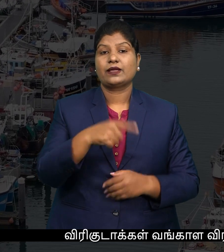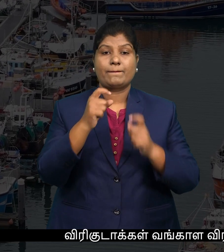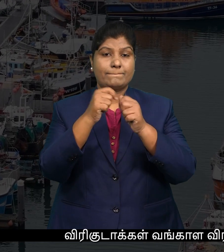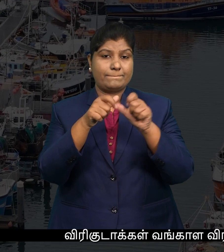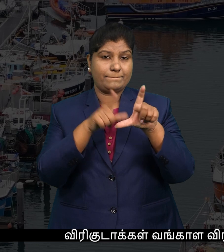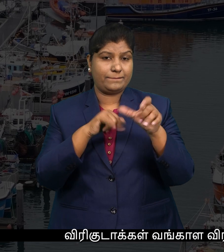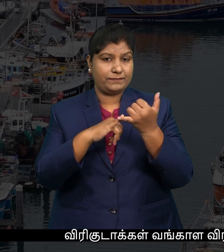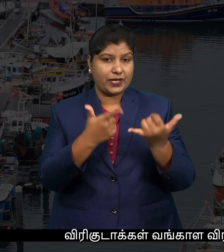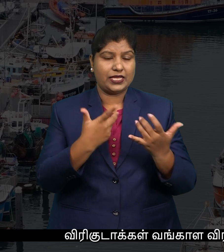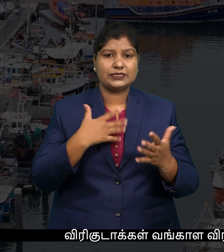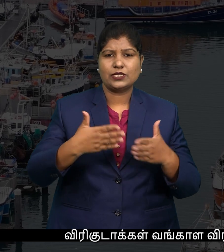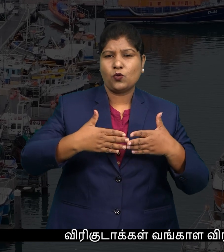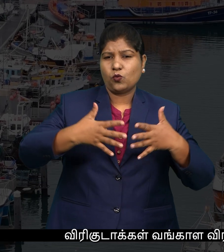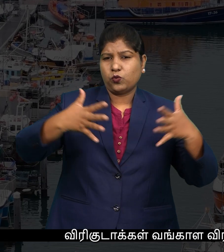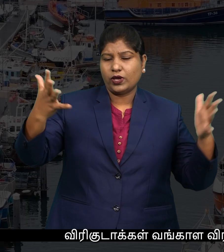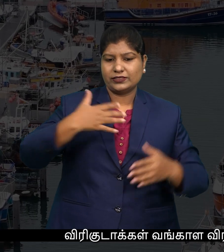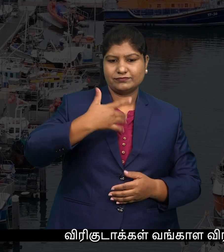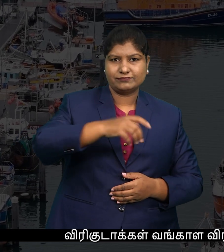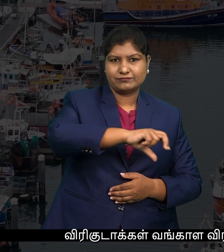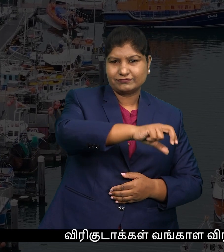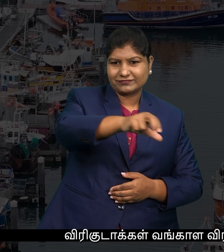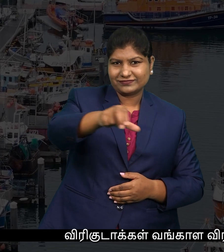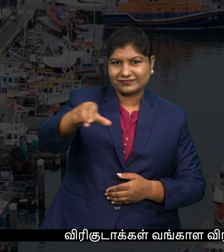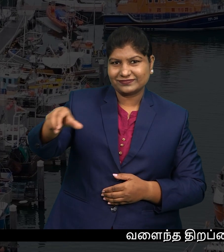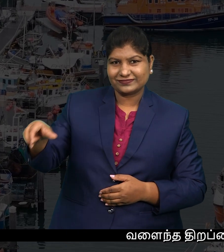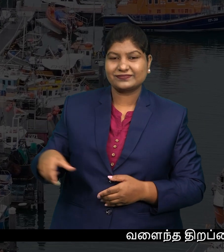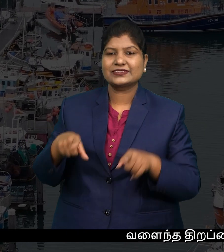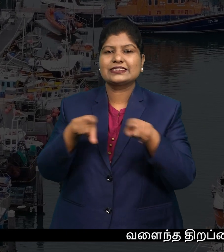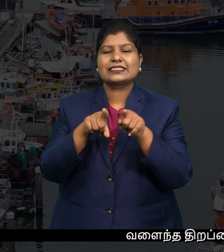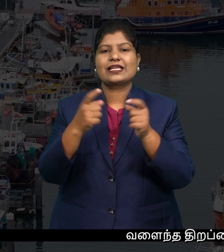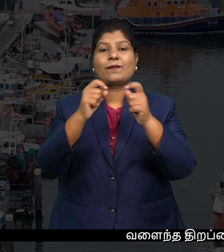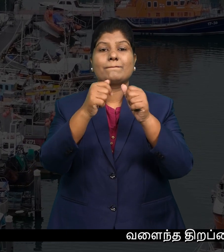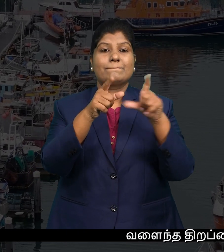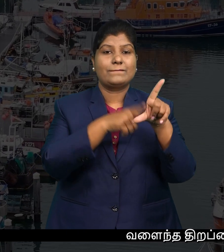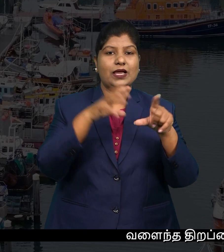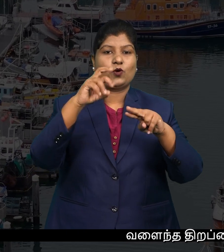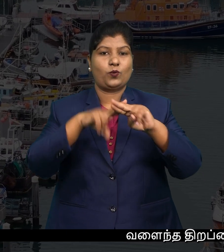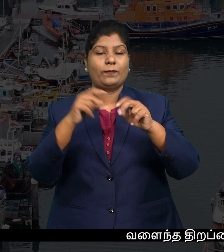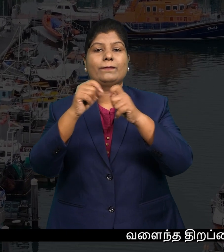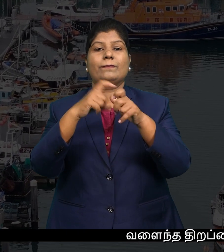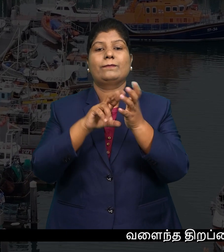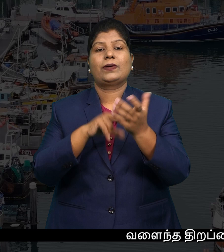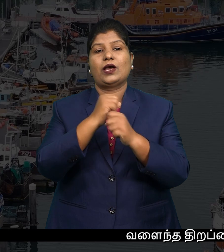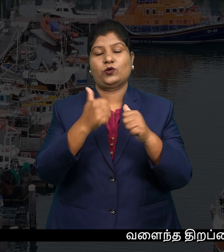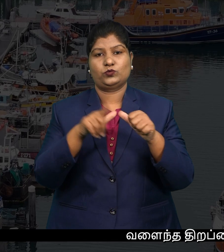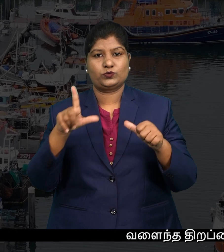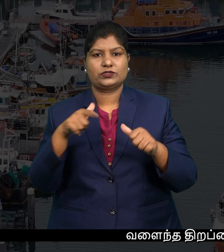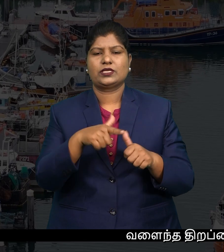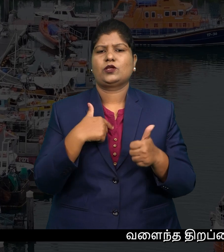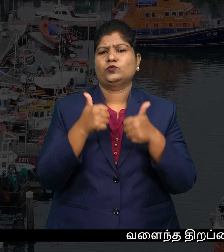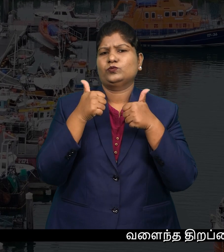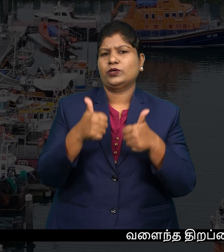விரிகுடாக்கள் வங்காள விரிகுடாவை போன்ற ஒரு பரந்த வளைந்த திறப்பை கொண்டுள்ளன.